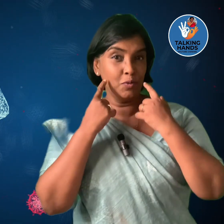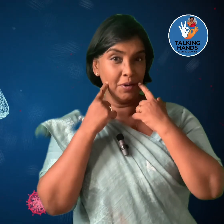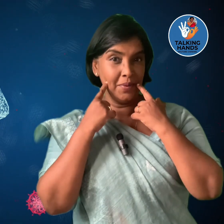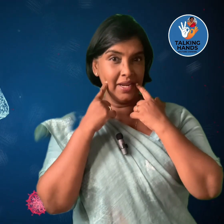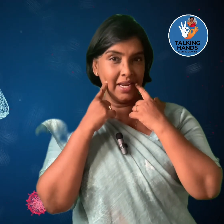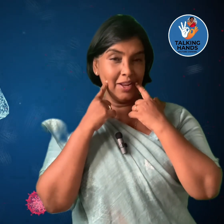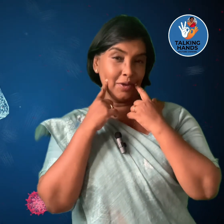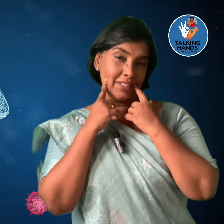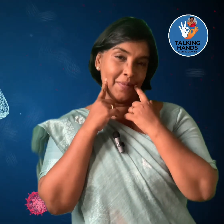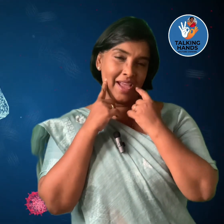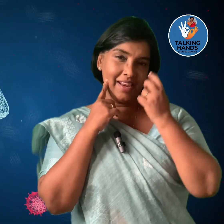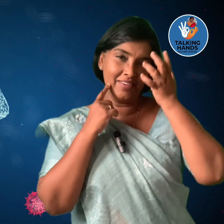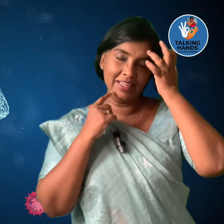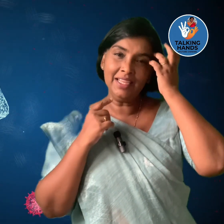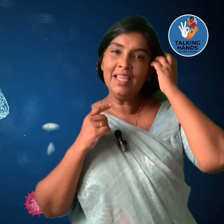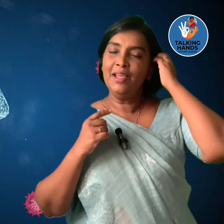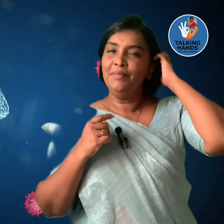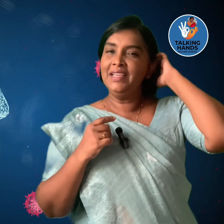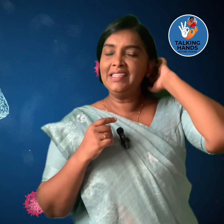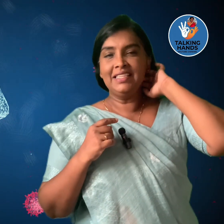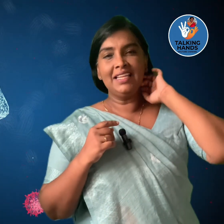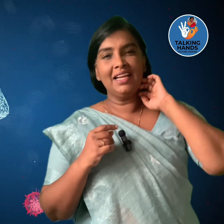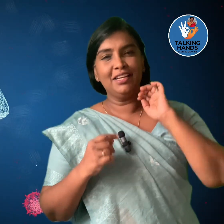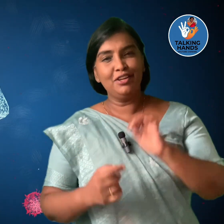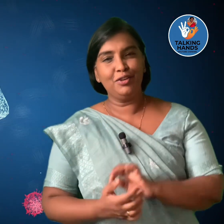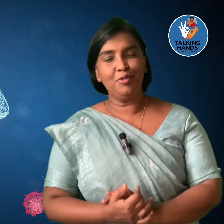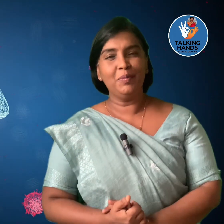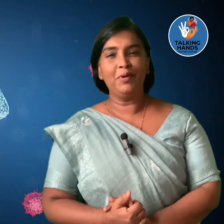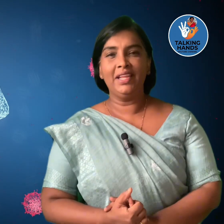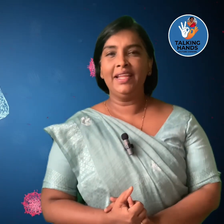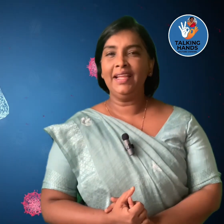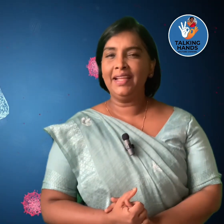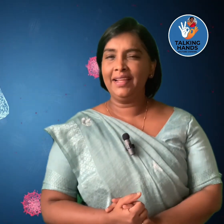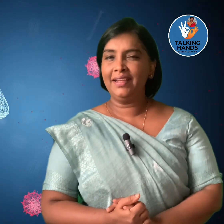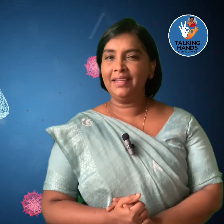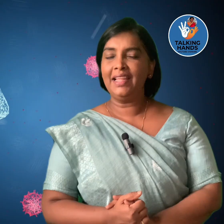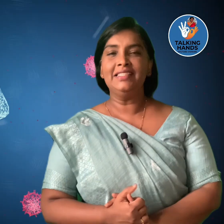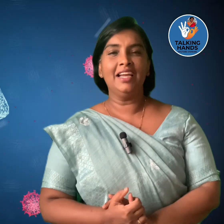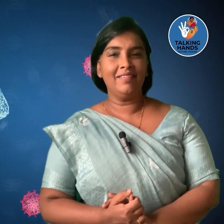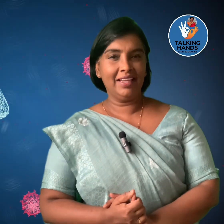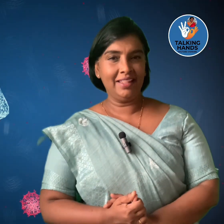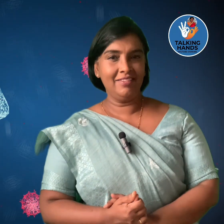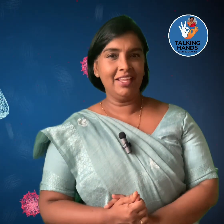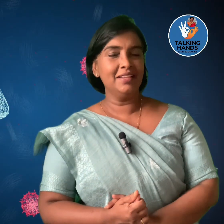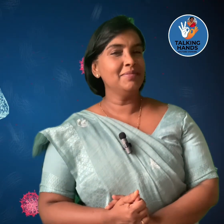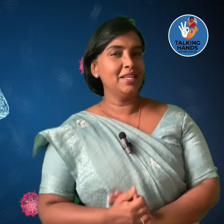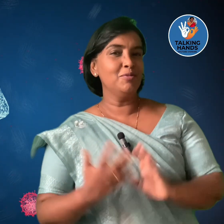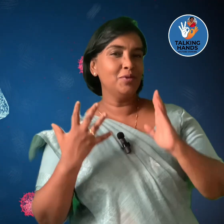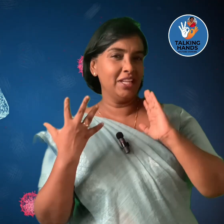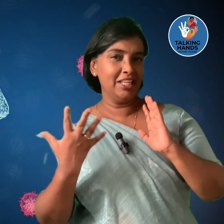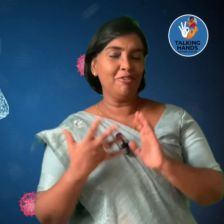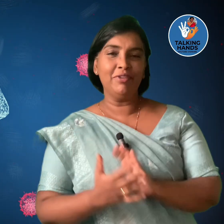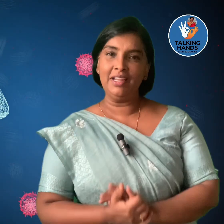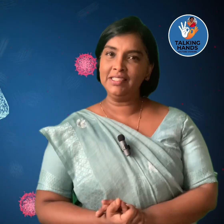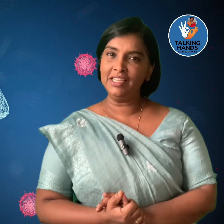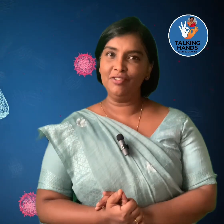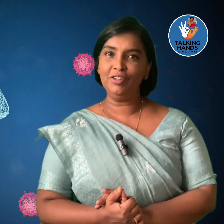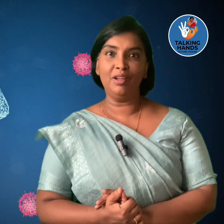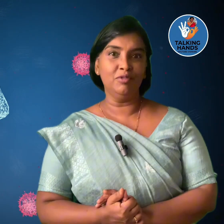මුලින් පෙන්නන්න සමහර විට මේ සංඥා කරනකොට ඔබ පොඩි ලැජ්ජාවක් ඇති මේ මූල ඉරියව් වෙනස් කරනකොට නමුත්